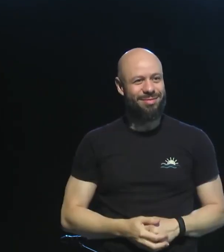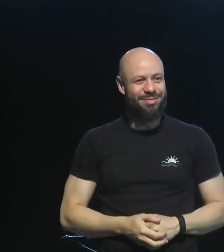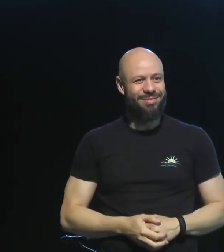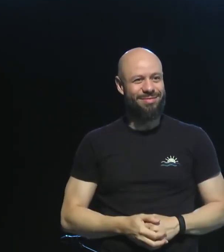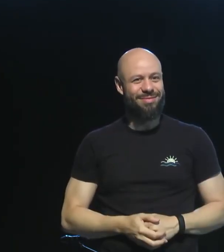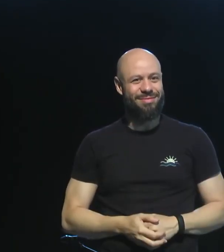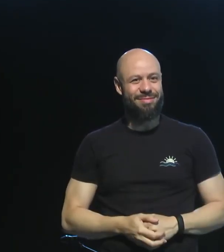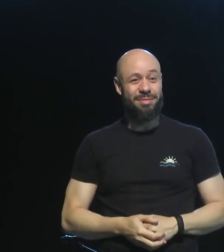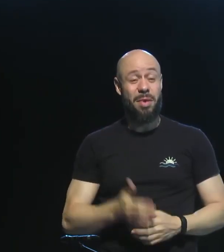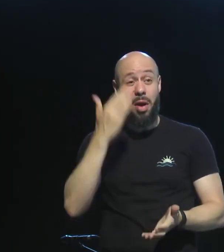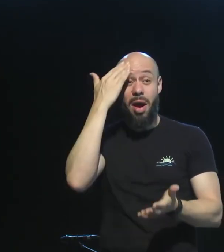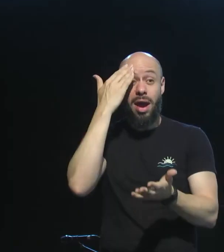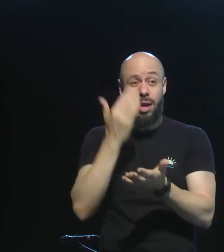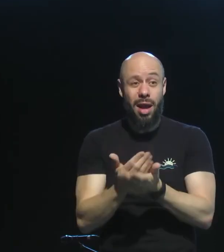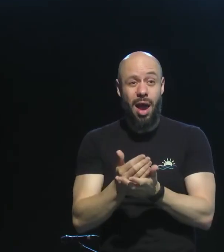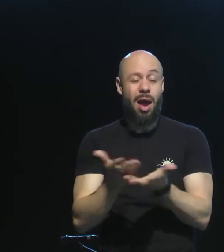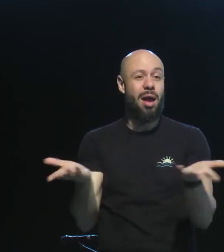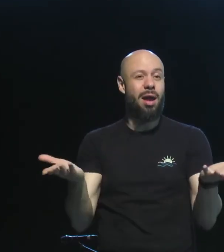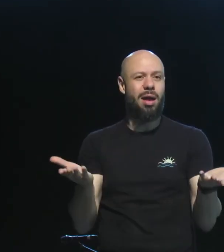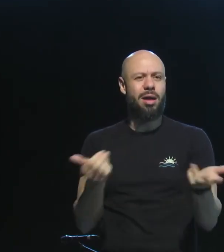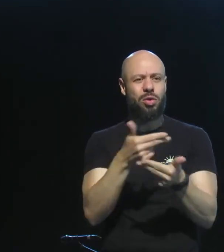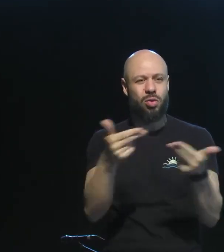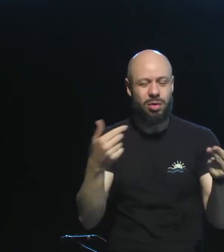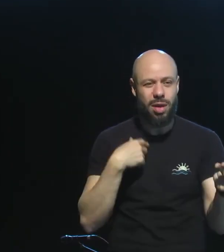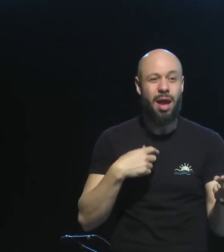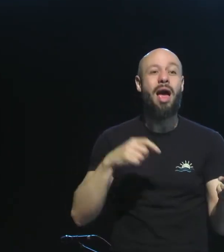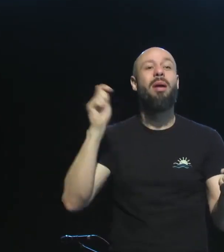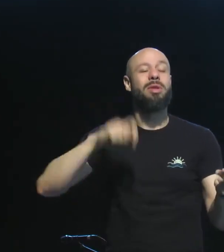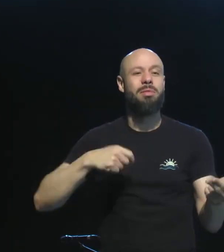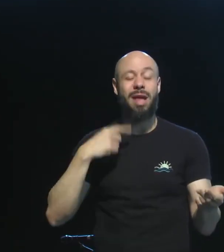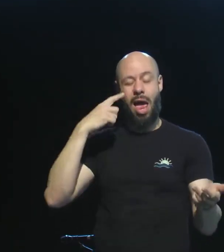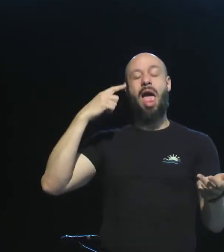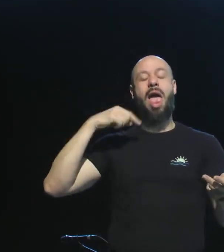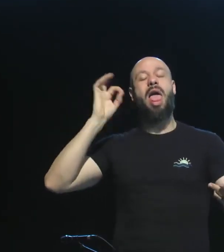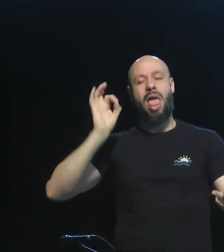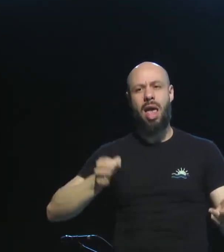Acreditar em algo não significa que seja verdade.